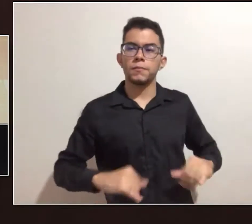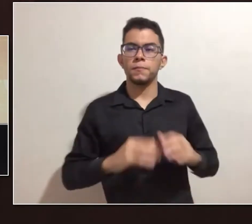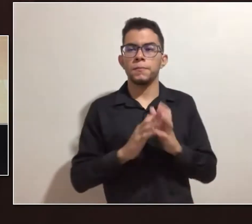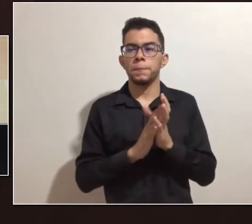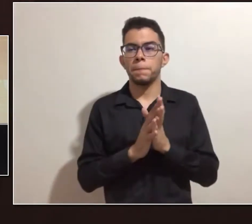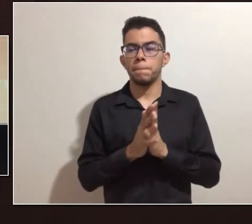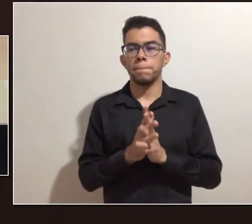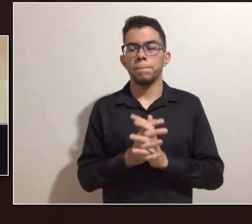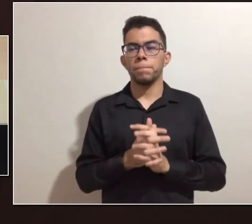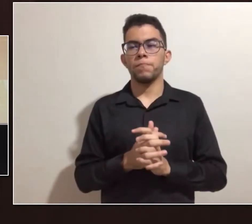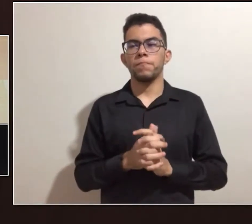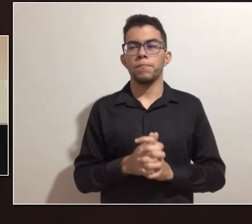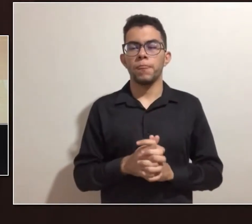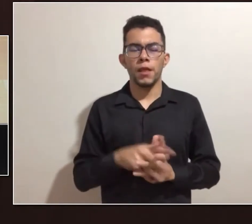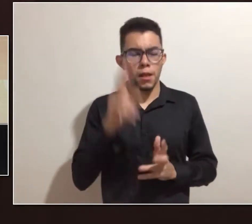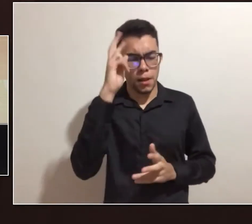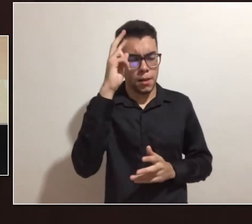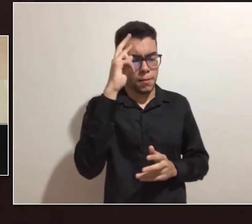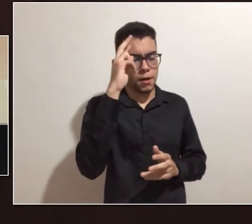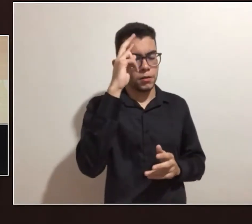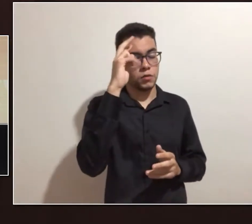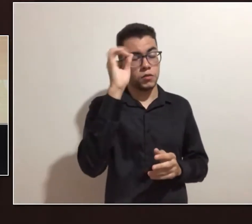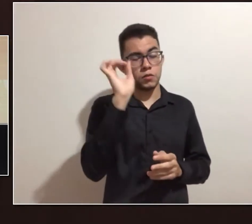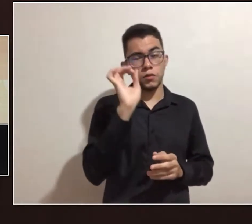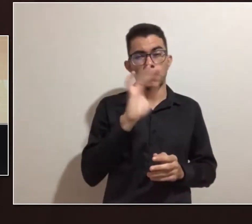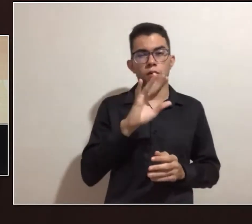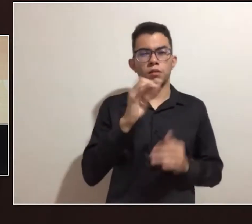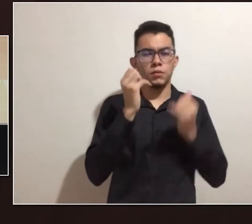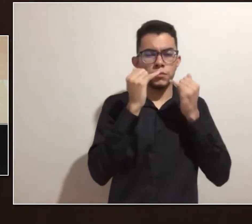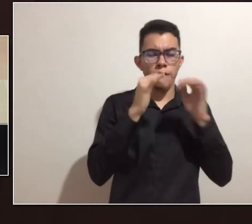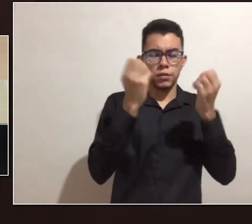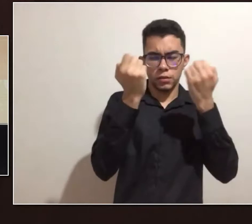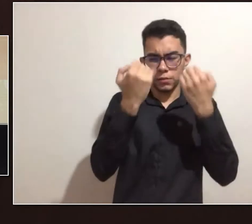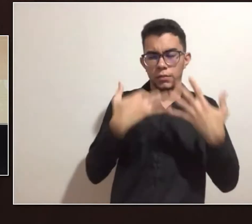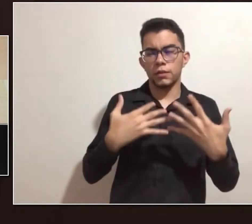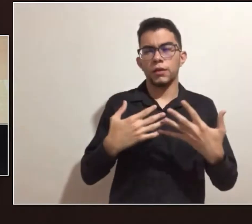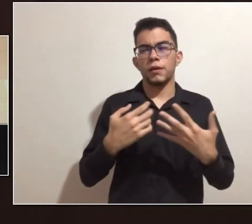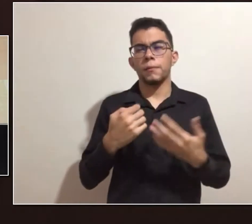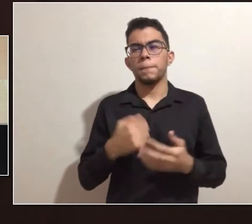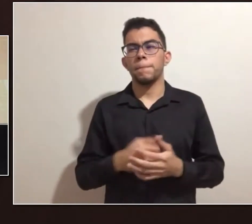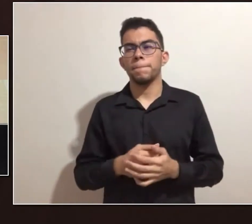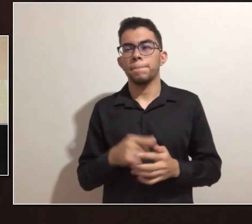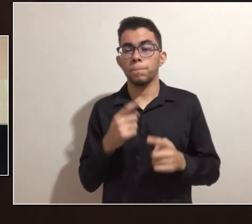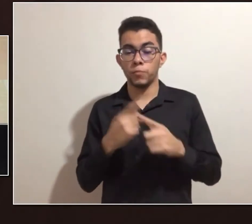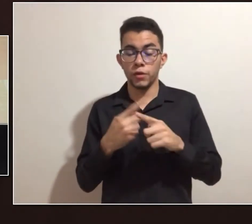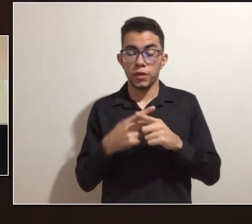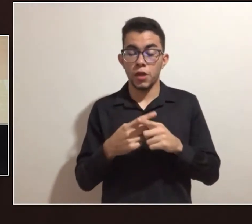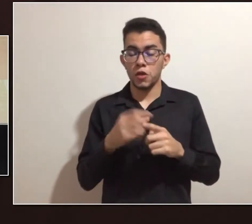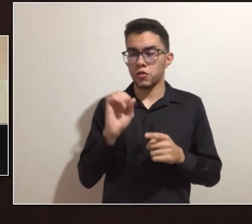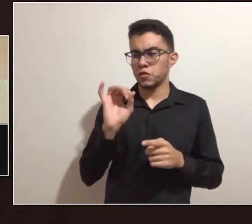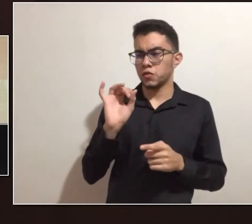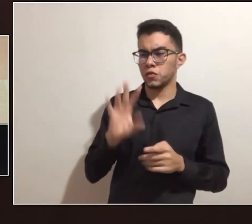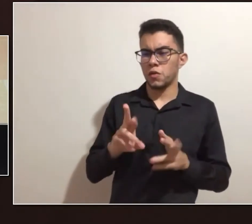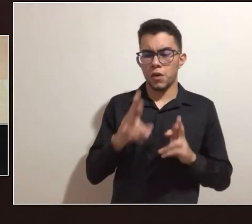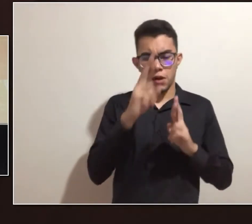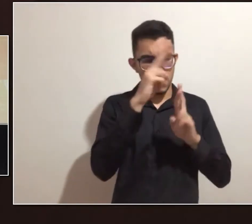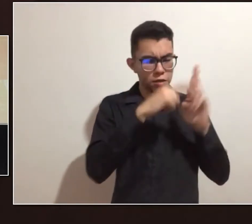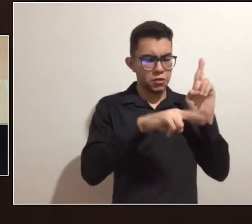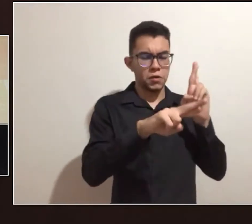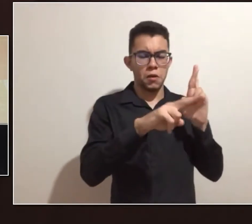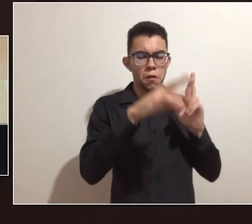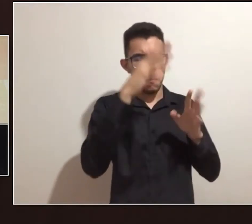muito tempo nisso, mas assim, lembrar só que essa mirra não é meramente uma doutrina para nós. Essa